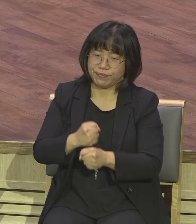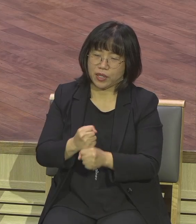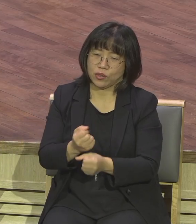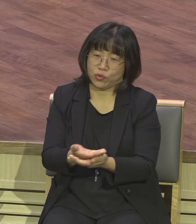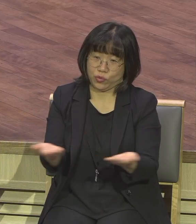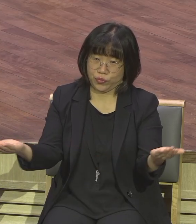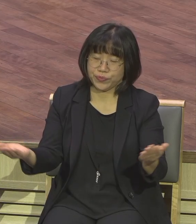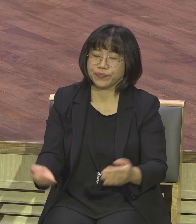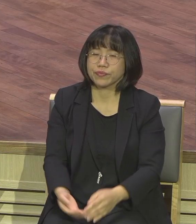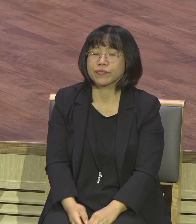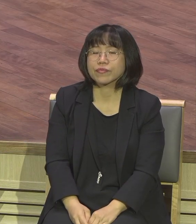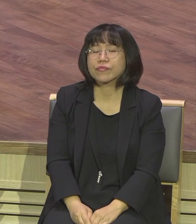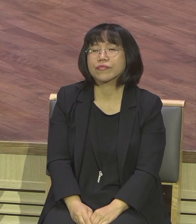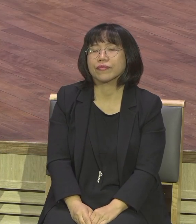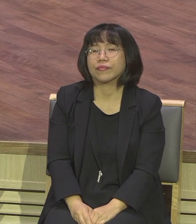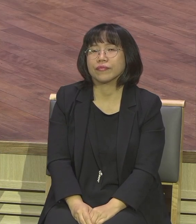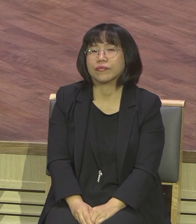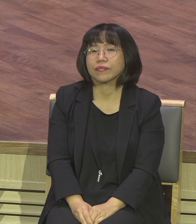자부심.